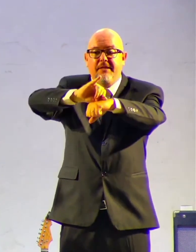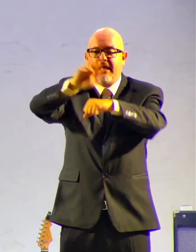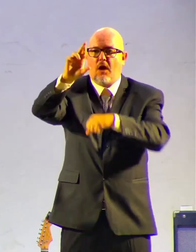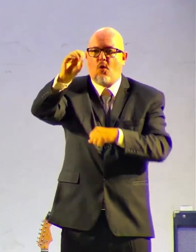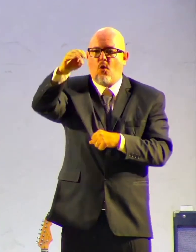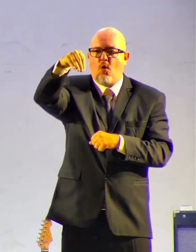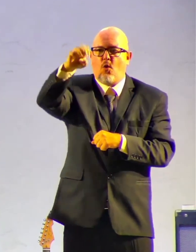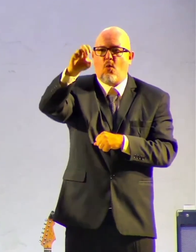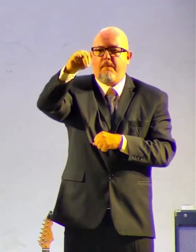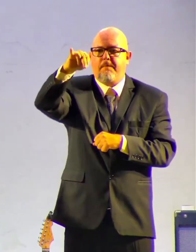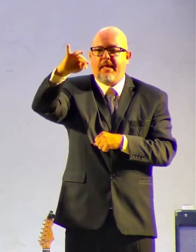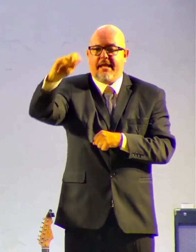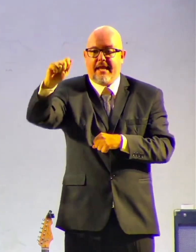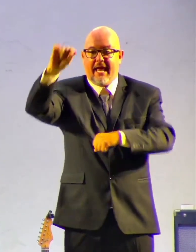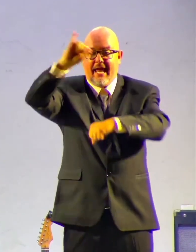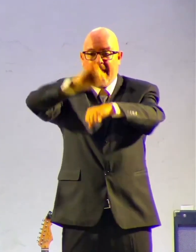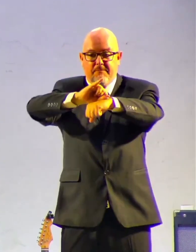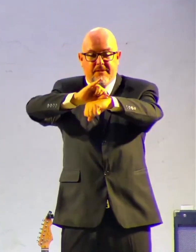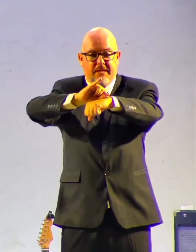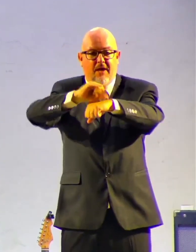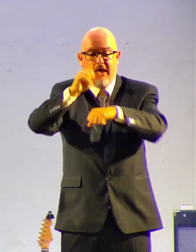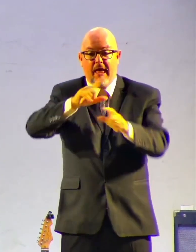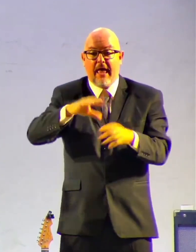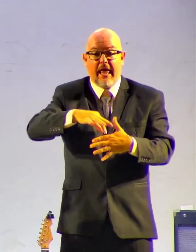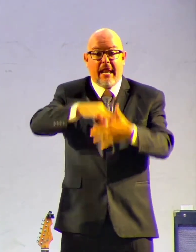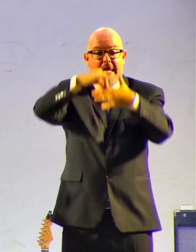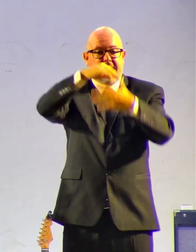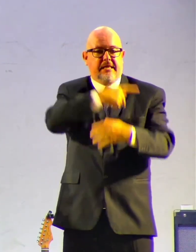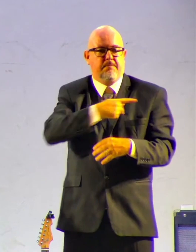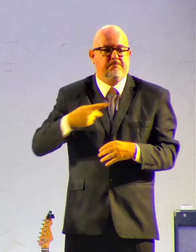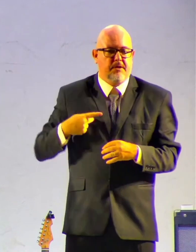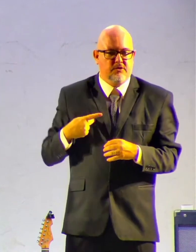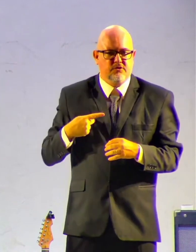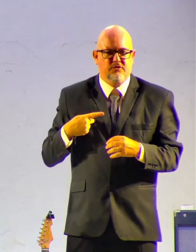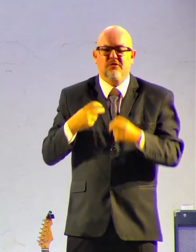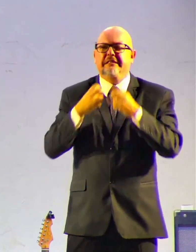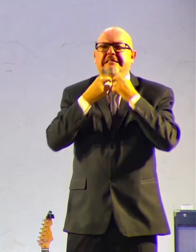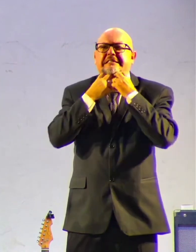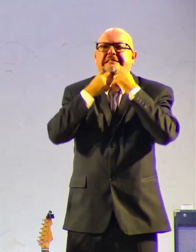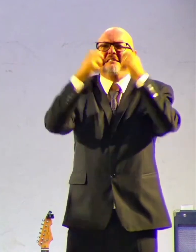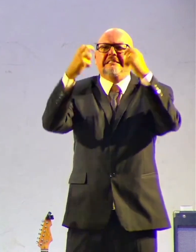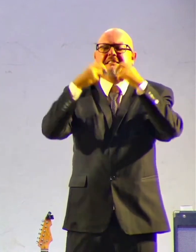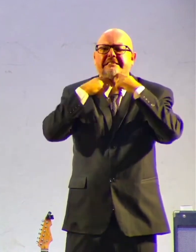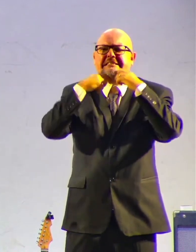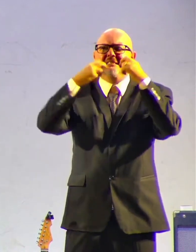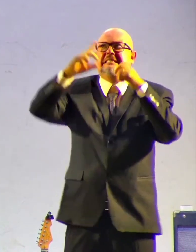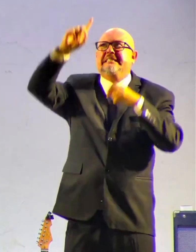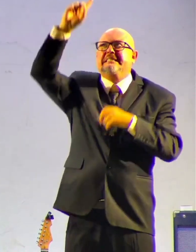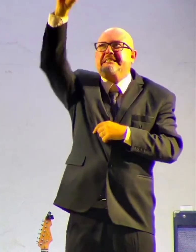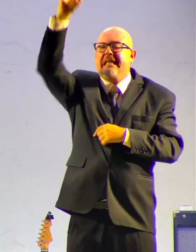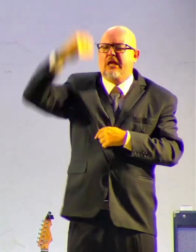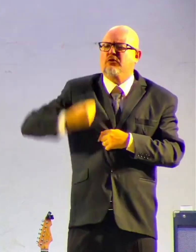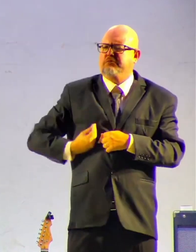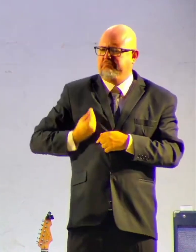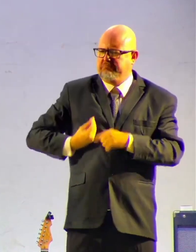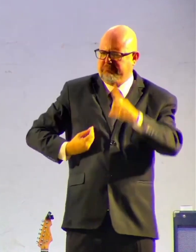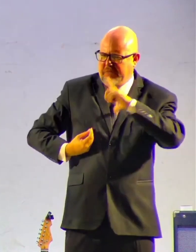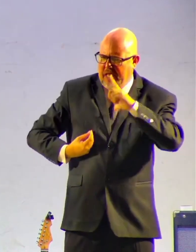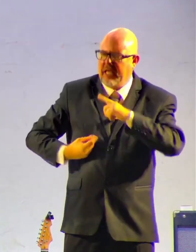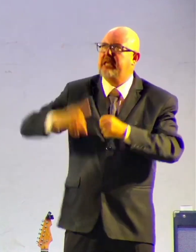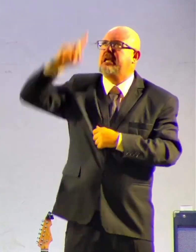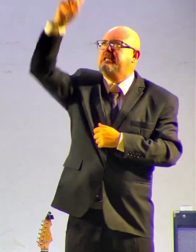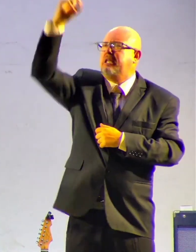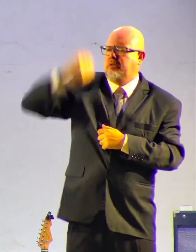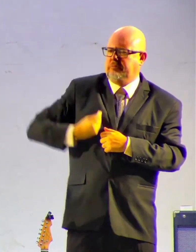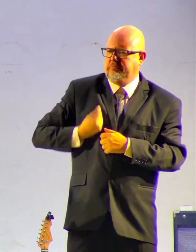Romênia, sob a liderança dos pastores, gritando a plenos pulmões: "Deus existe,